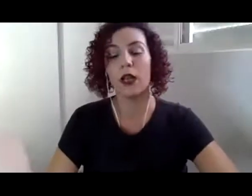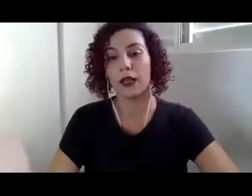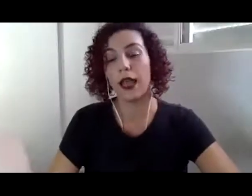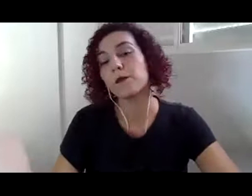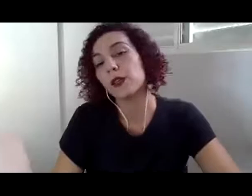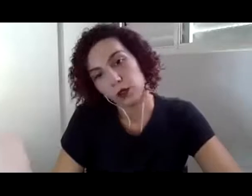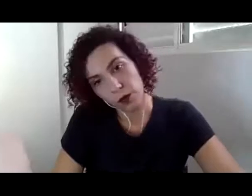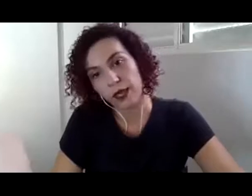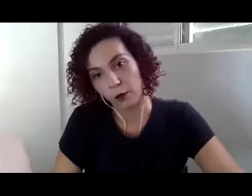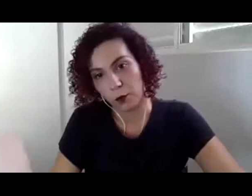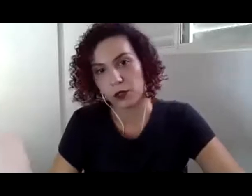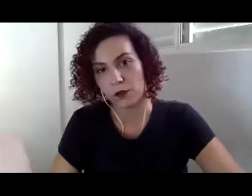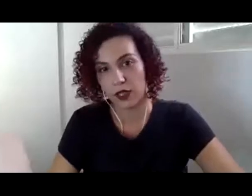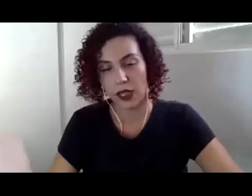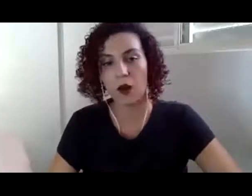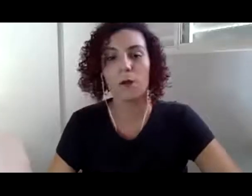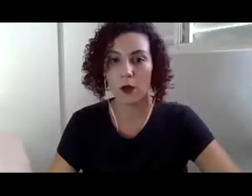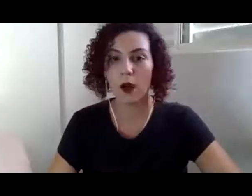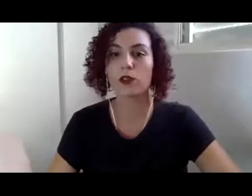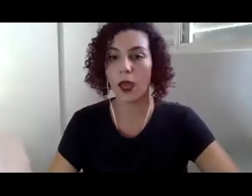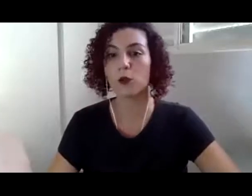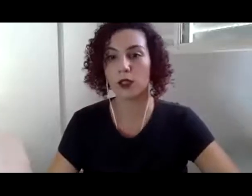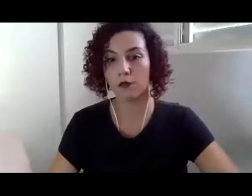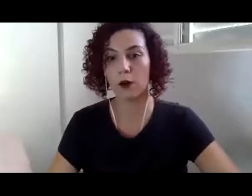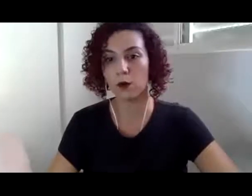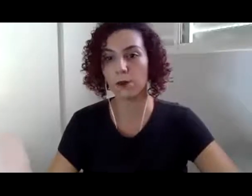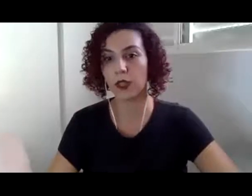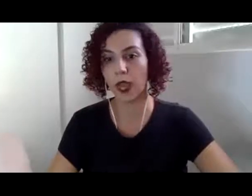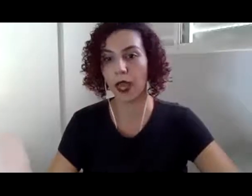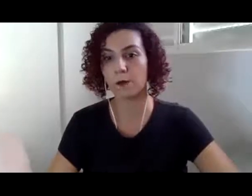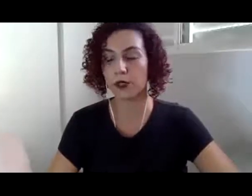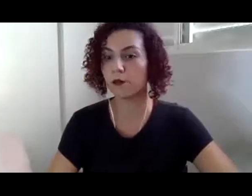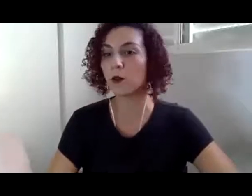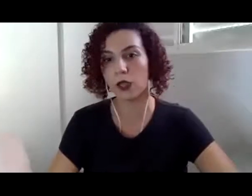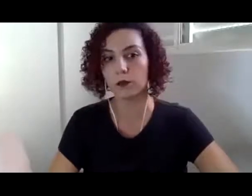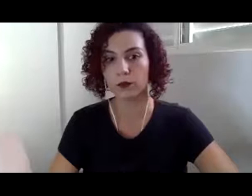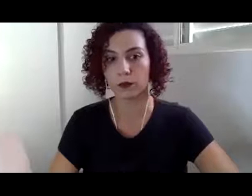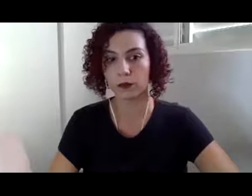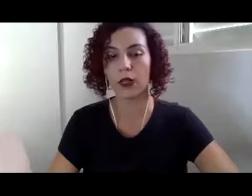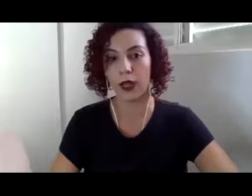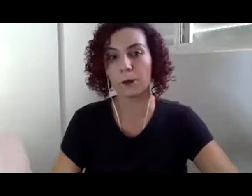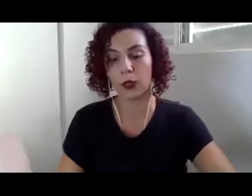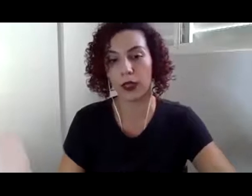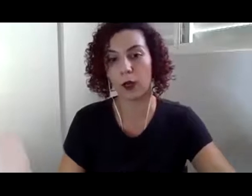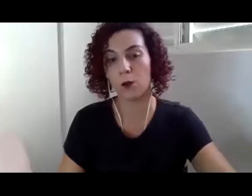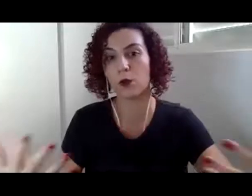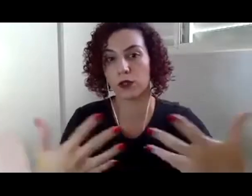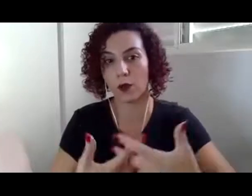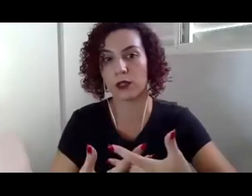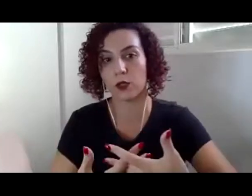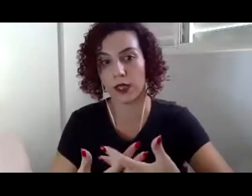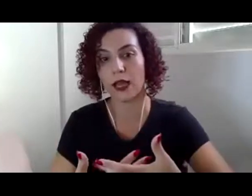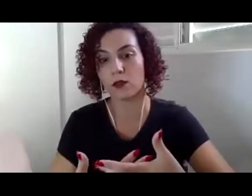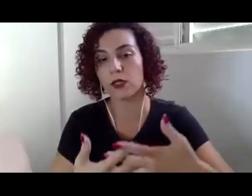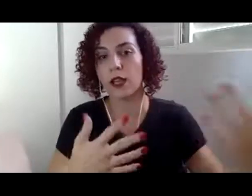forno, né? Tudo bem que é um filme de ficção, mas eu acho que é possível sim, né? Porque como não